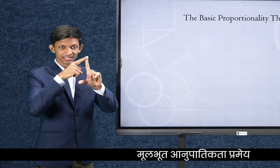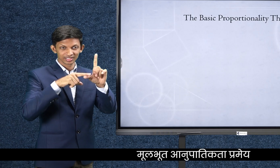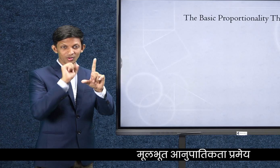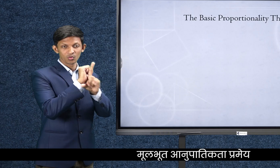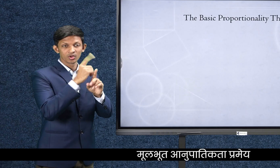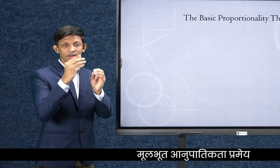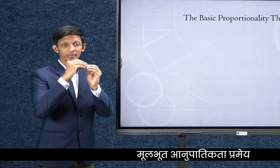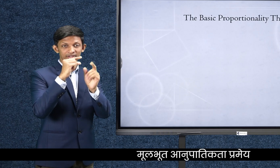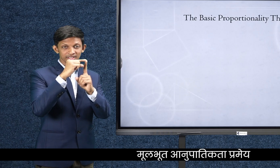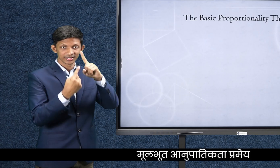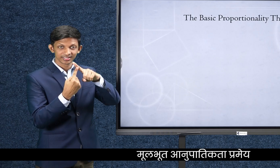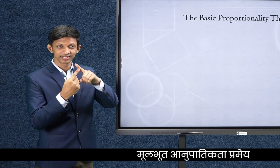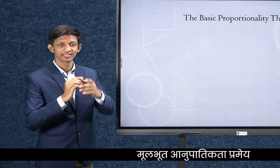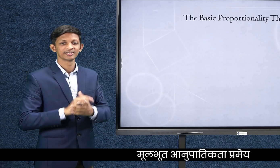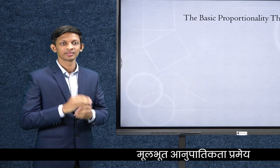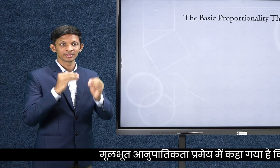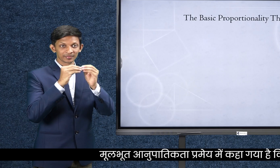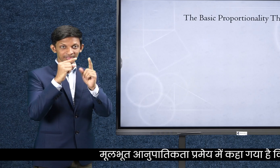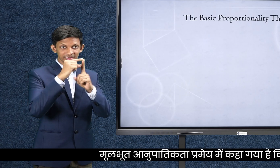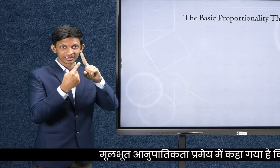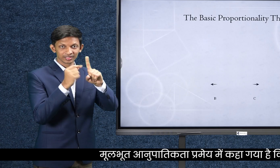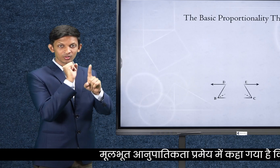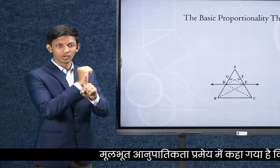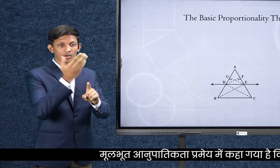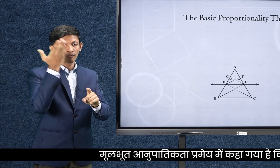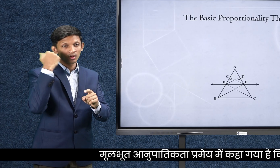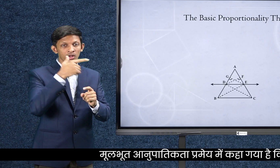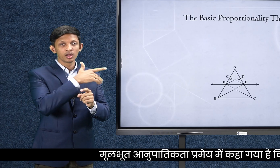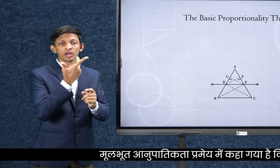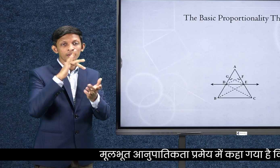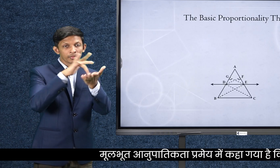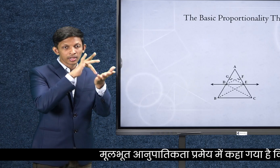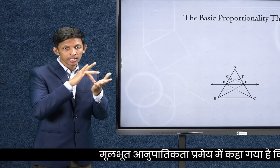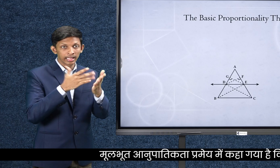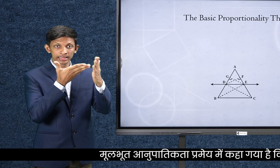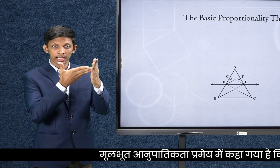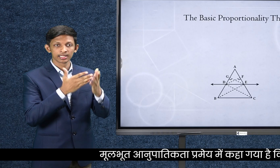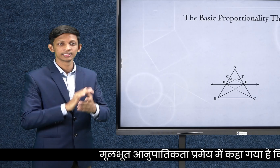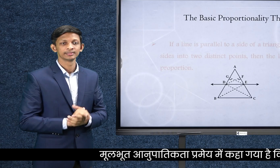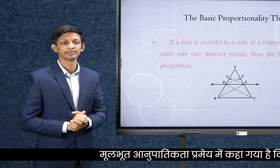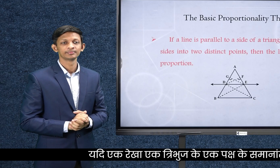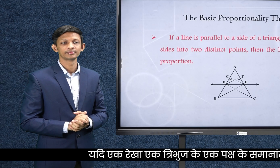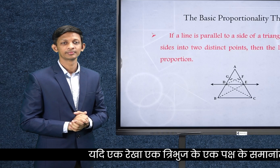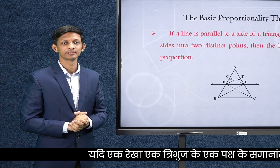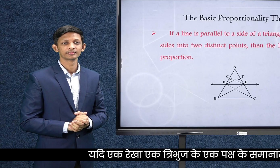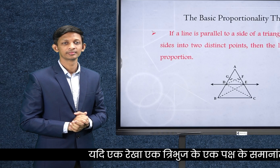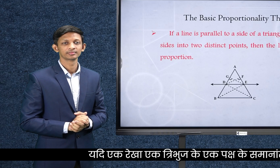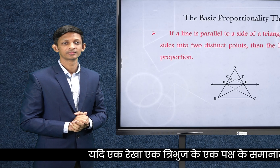मूलभूत अनुपातिकता प्रमेय। मूलभूत अनुपातिकता प्रमेय में कहा गया है कि यदि एक रेखा